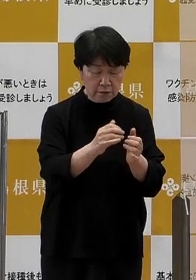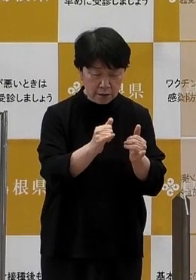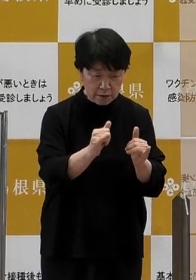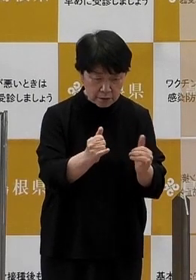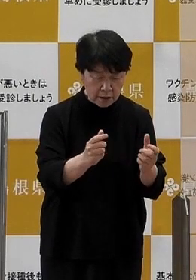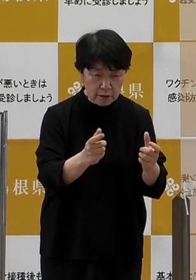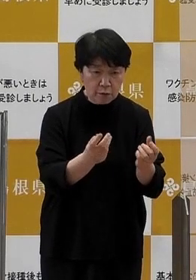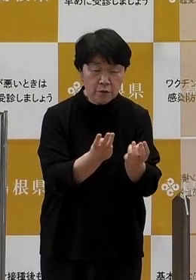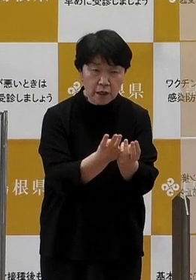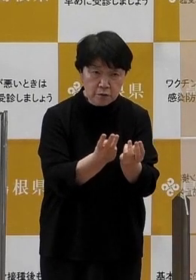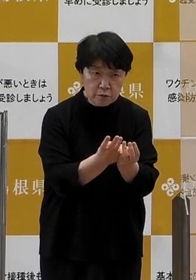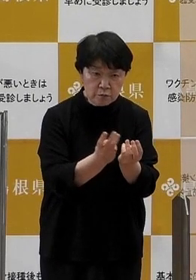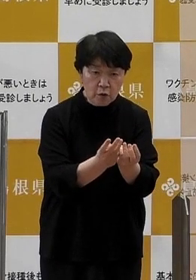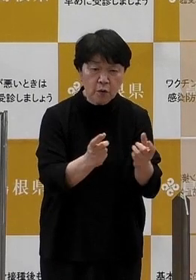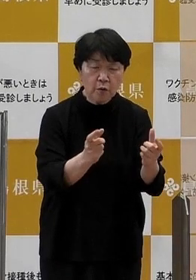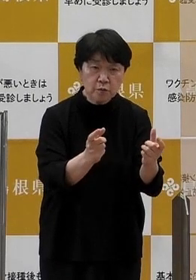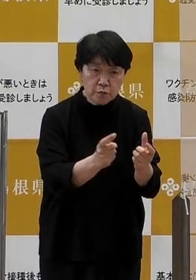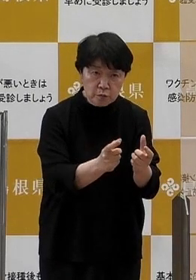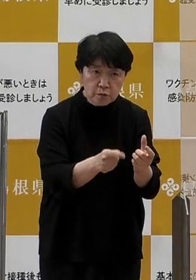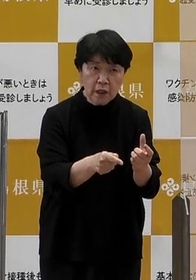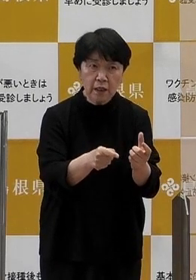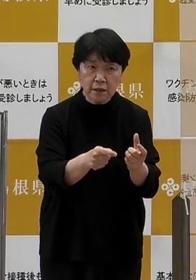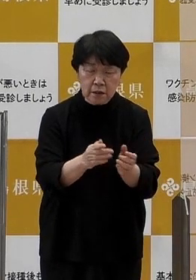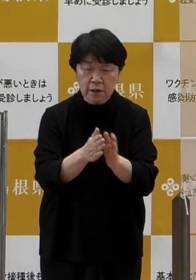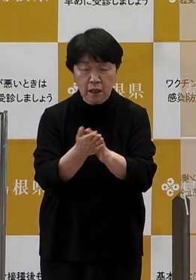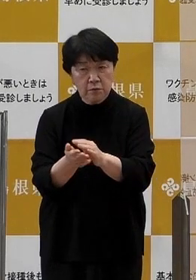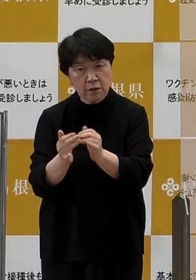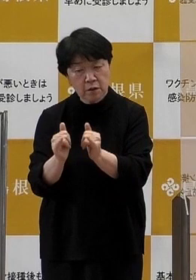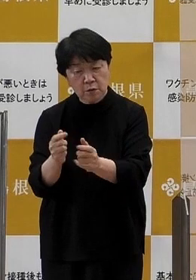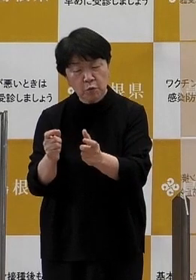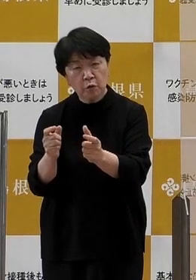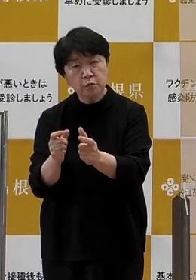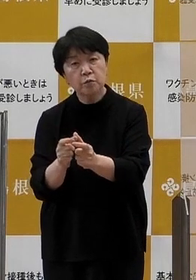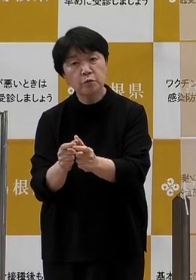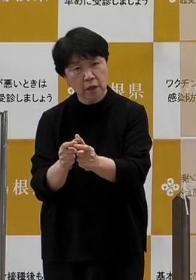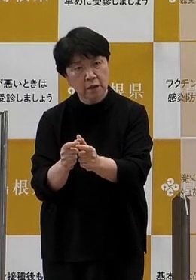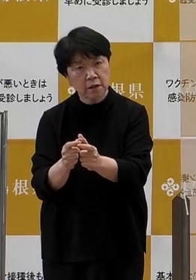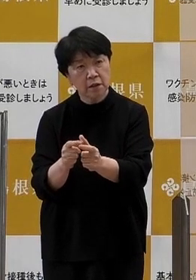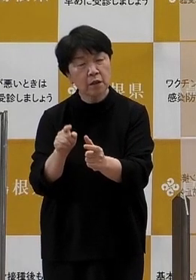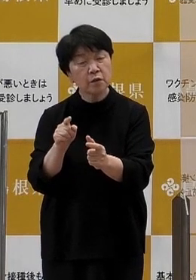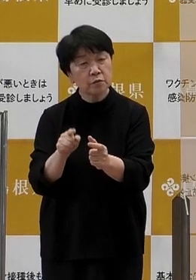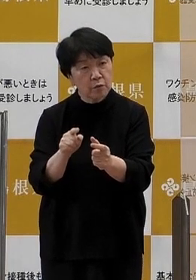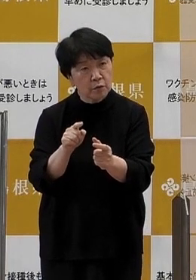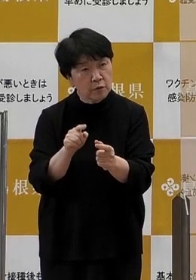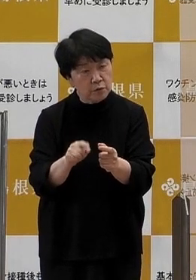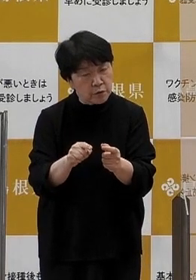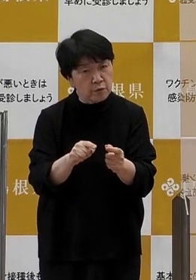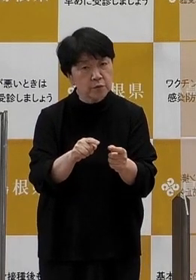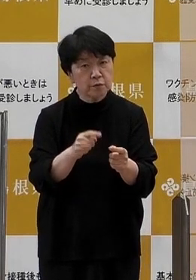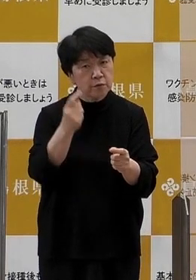少ない。っていうこのポジションをわざわざ自分で放棄する必要ないと思ってるんです。